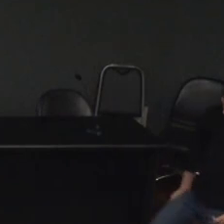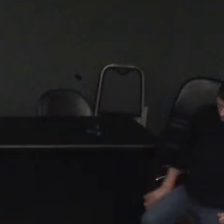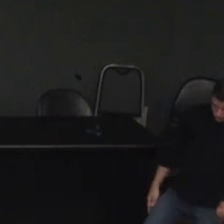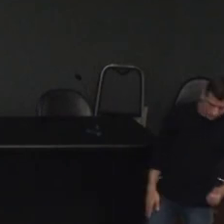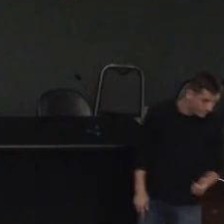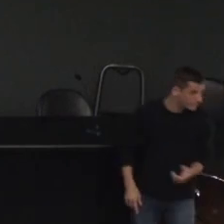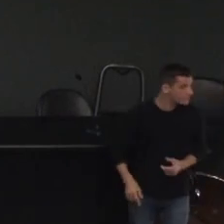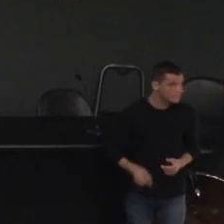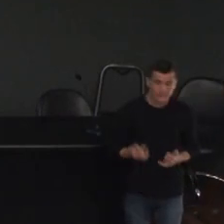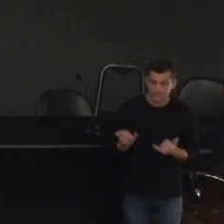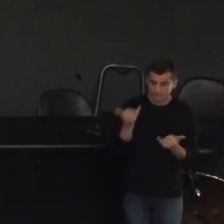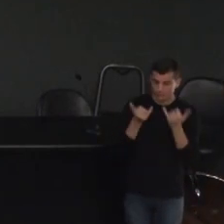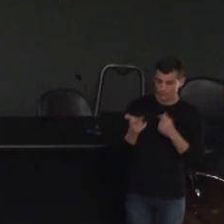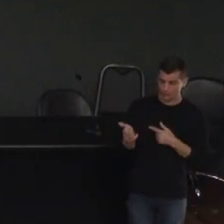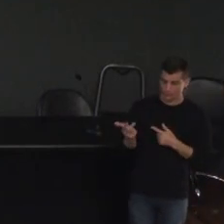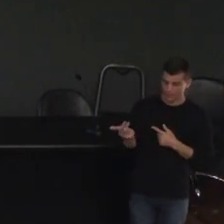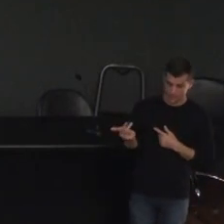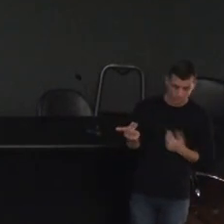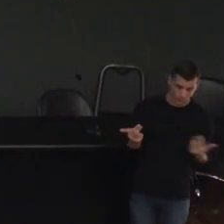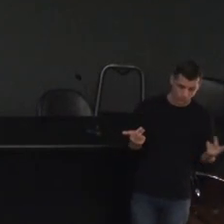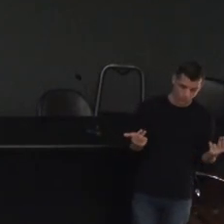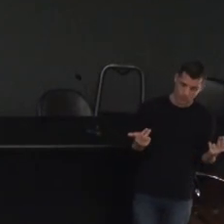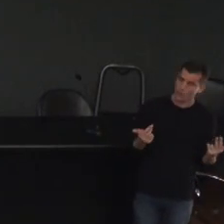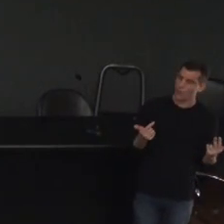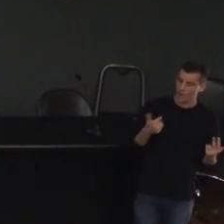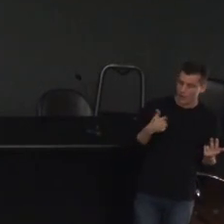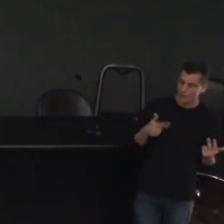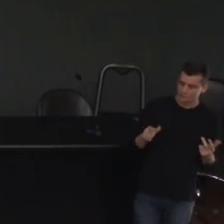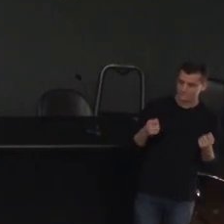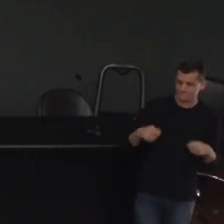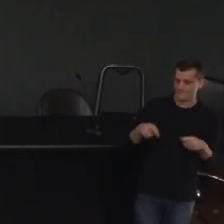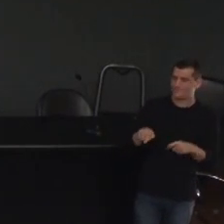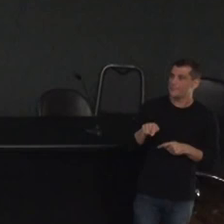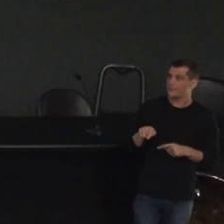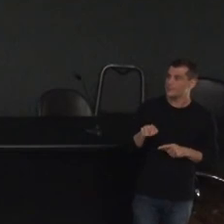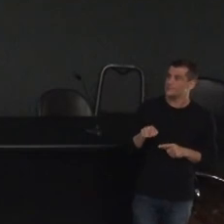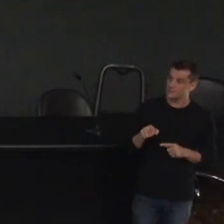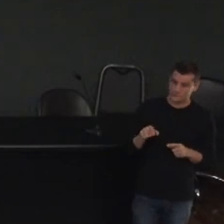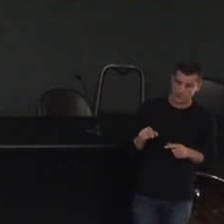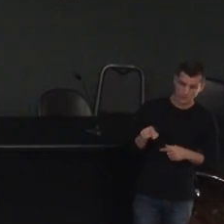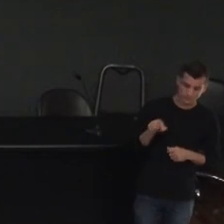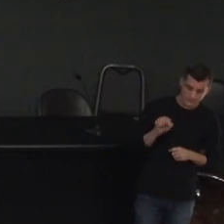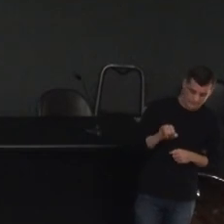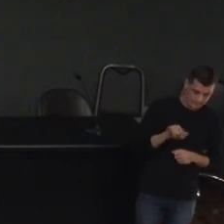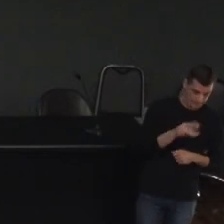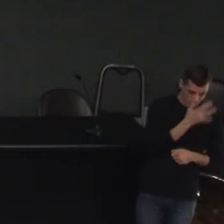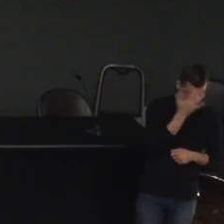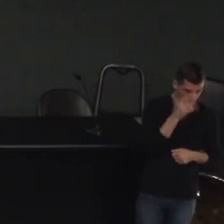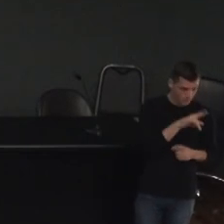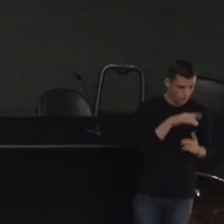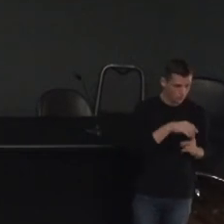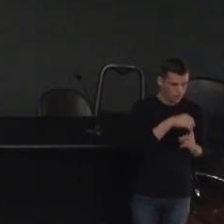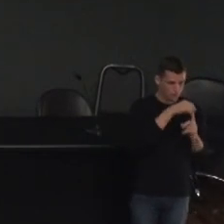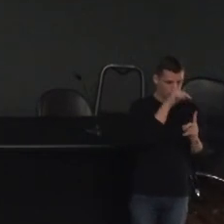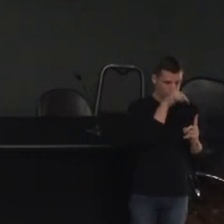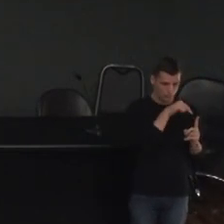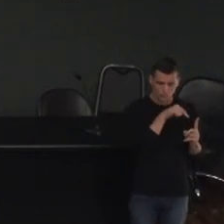contrário você pode prejudicar o titular de dados e prejudicando os dois são responsáveis